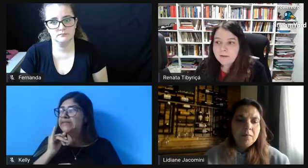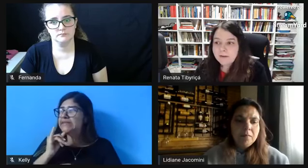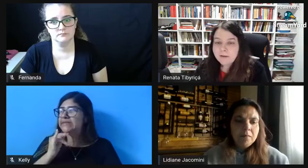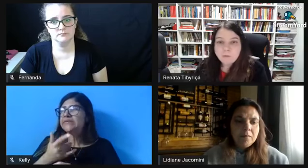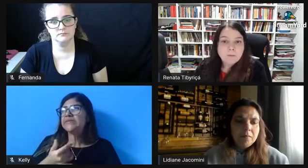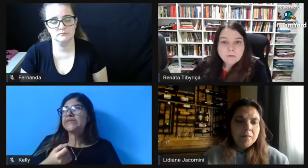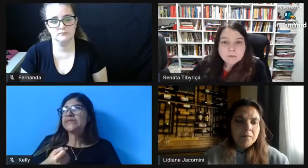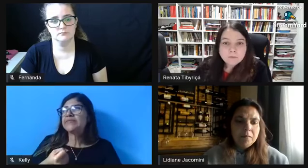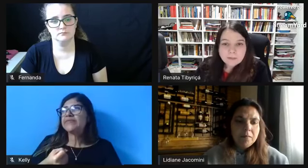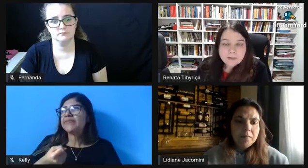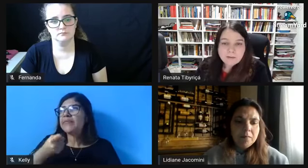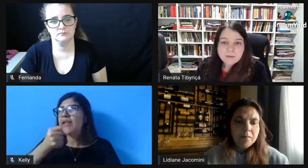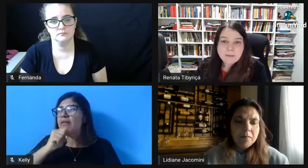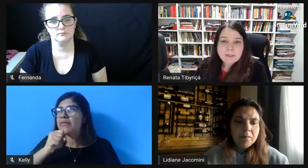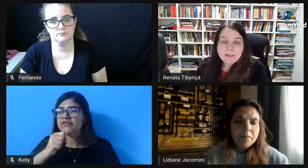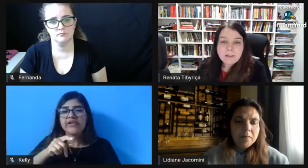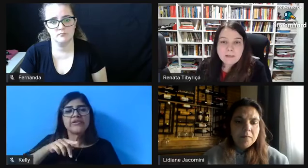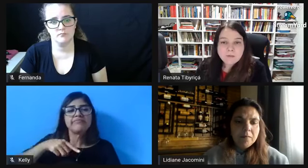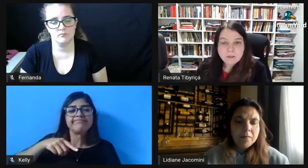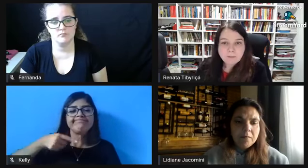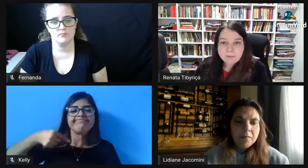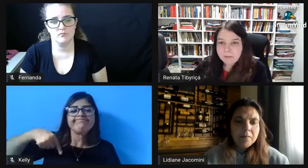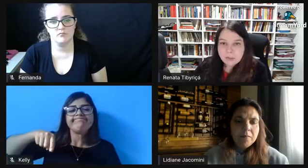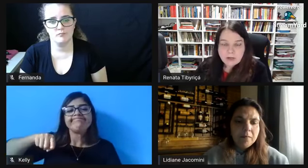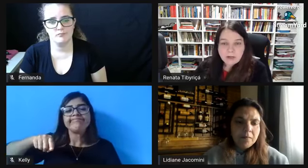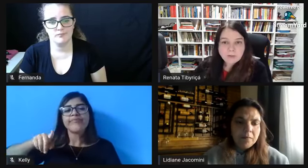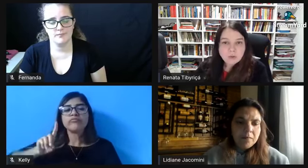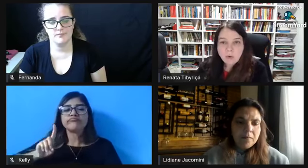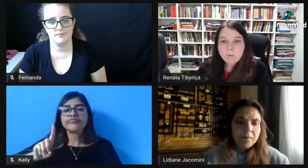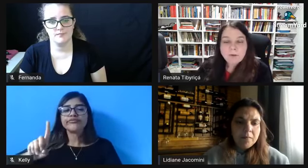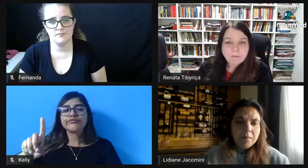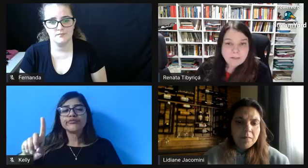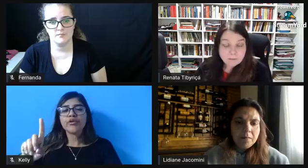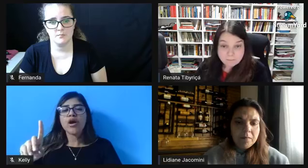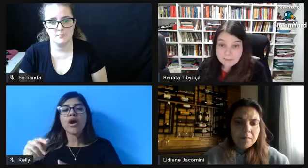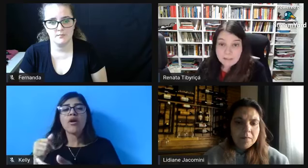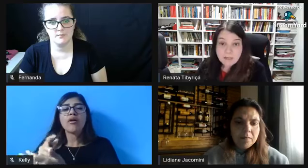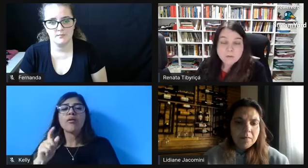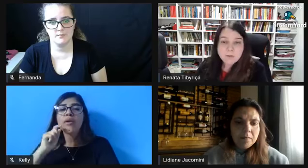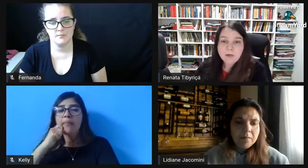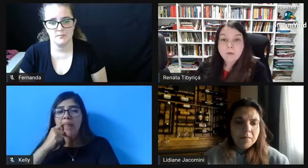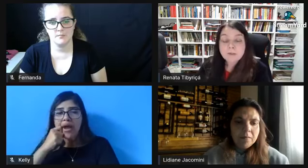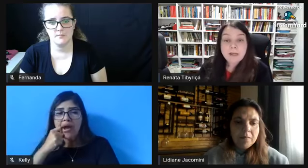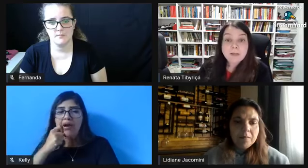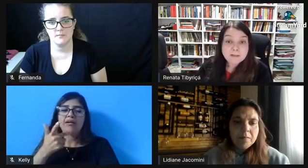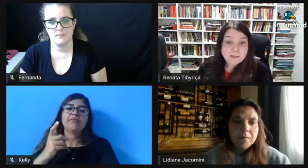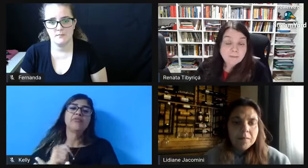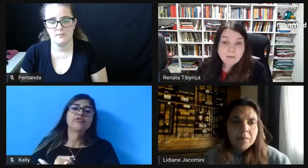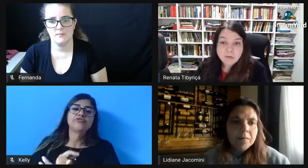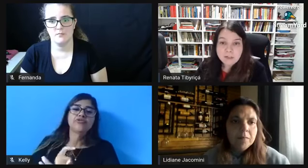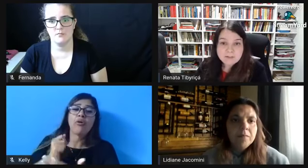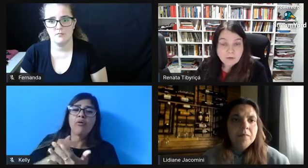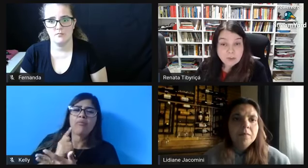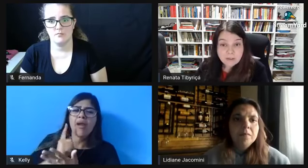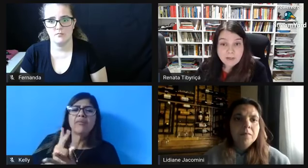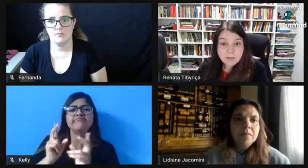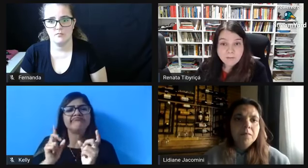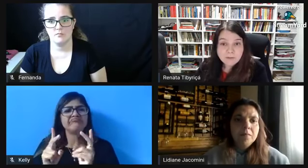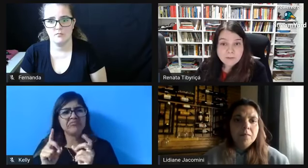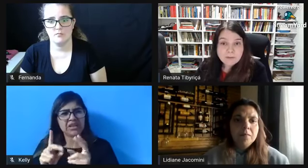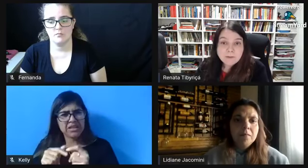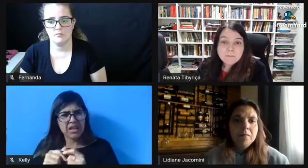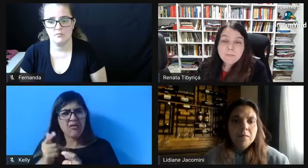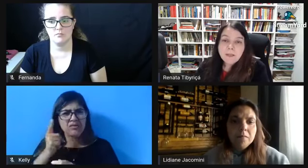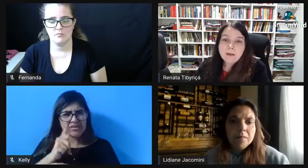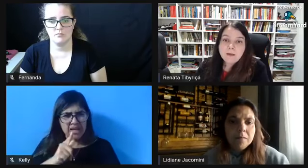comprar pão lá na padaria, ou seja, praticar atos de compra e venda pequenos, porque ela consegue saber utilizar o